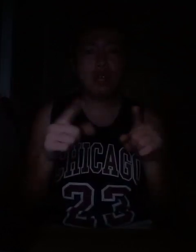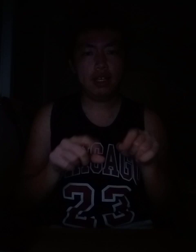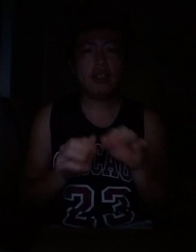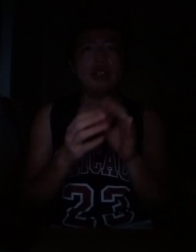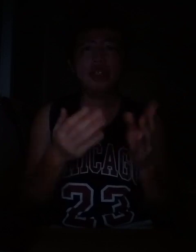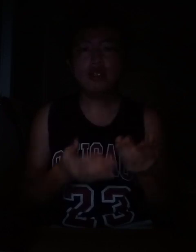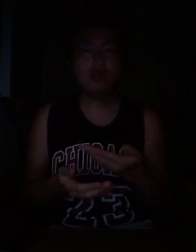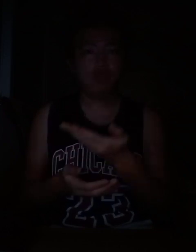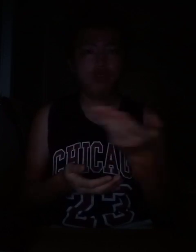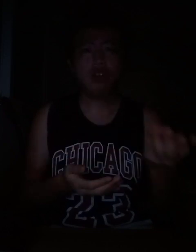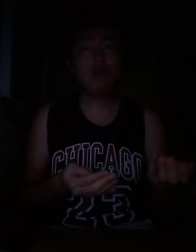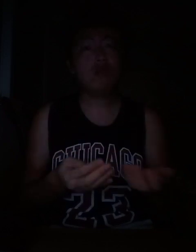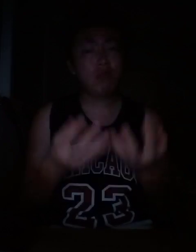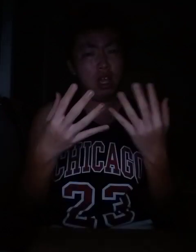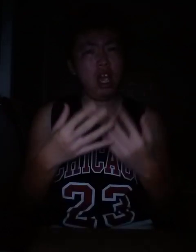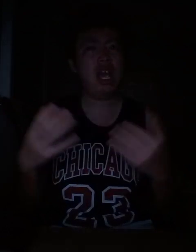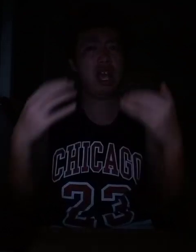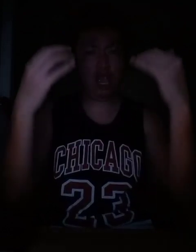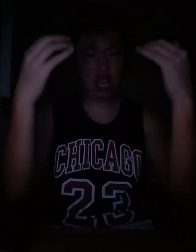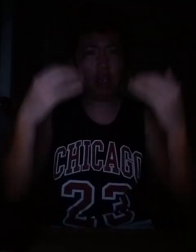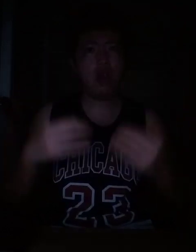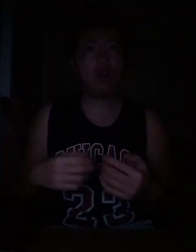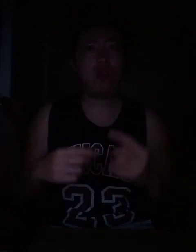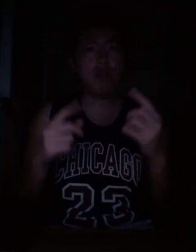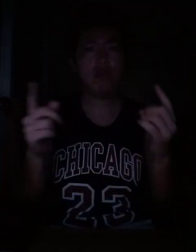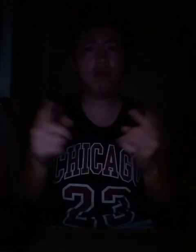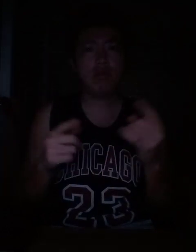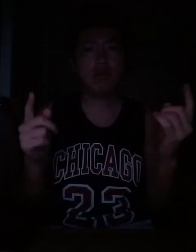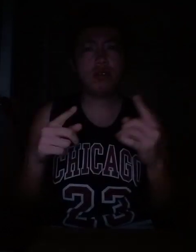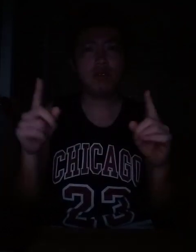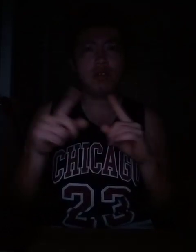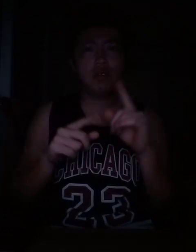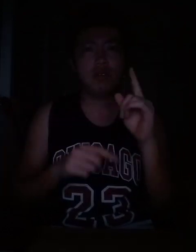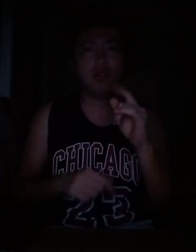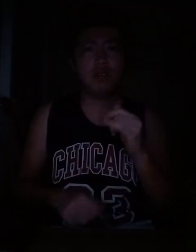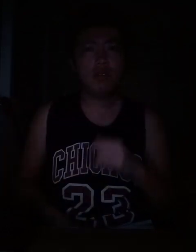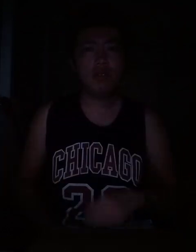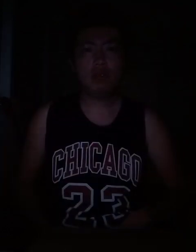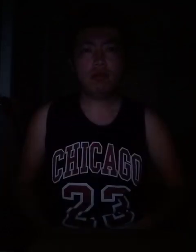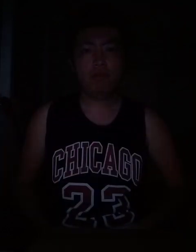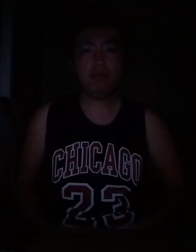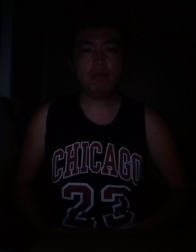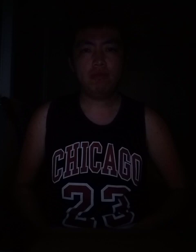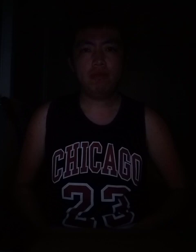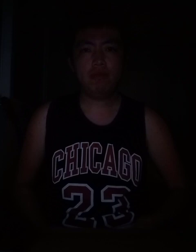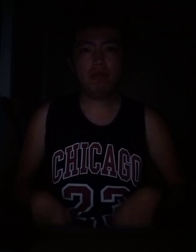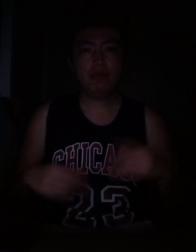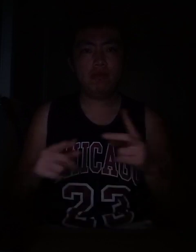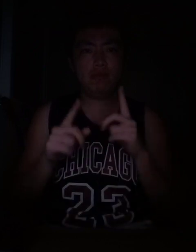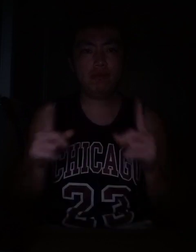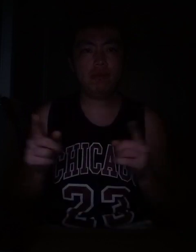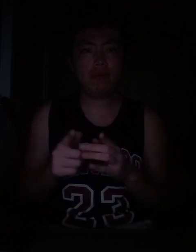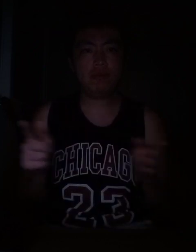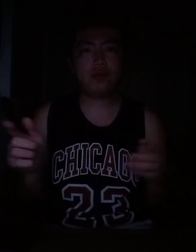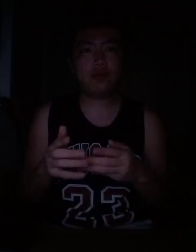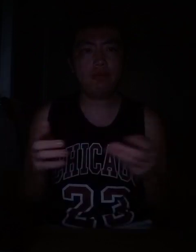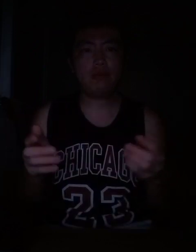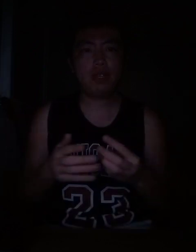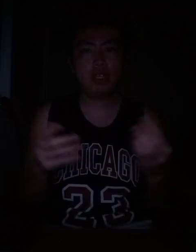출연진이 대폭 강화된 대규모 콘서트가 예정됐습니다. 데뷔 1년 만에 빌보드 핫 200